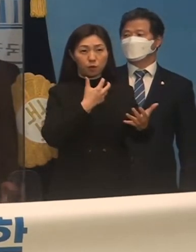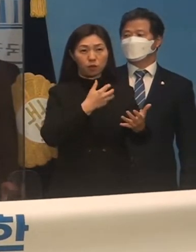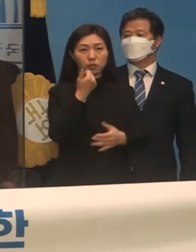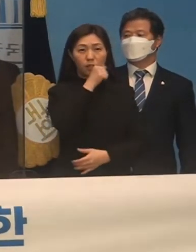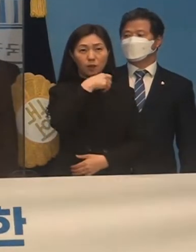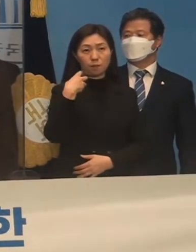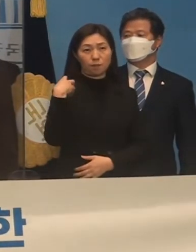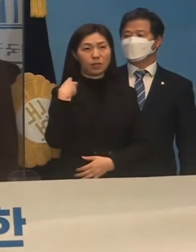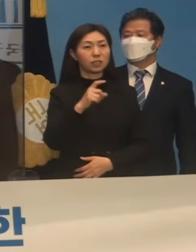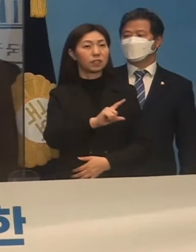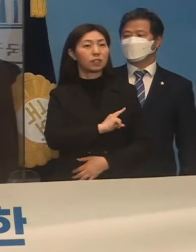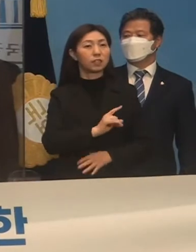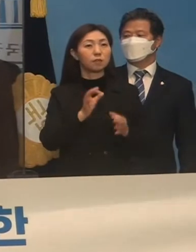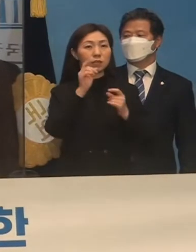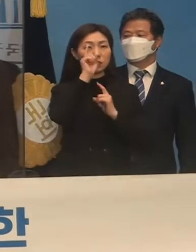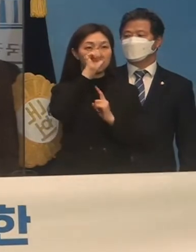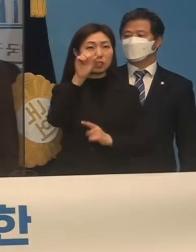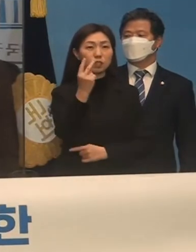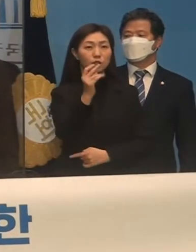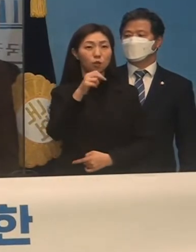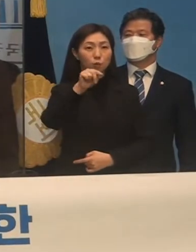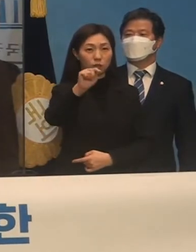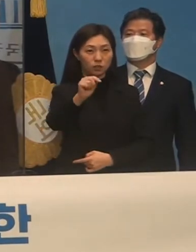이용선 국회의원입니다.